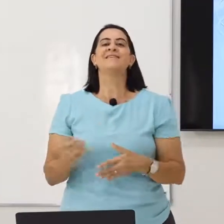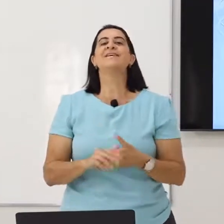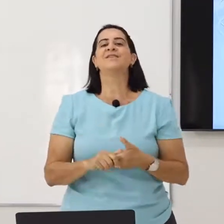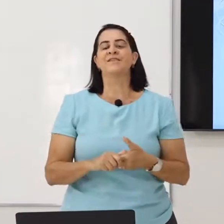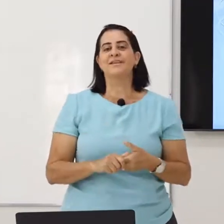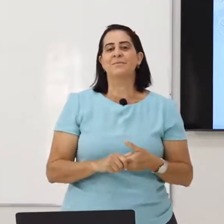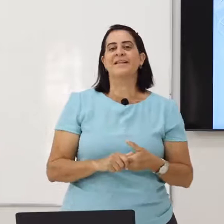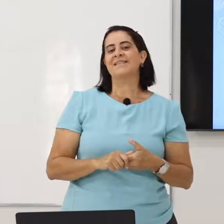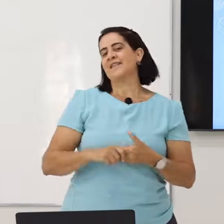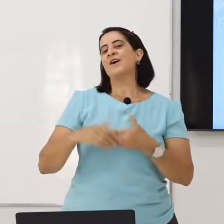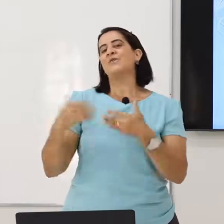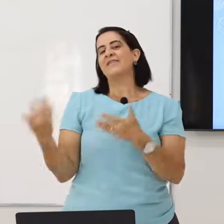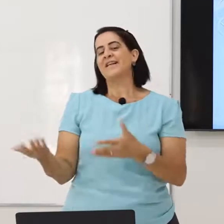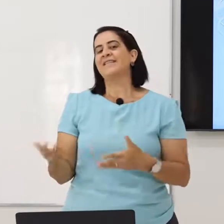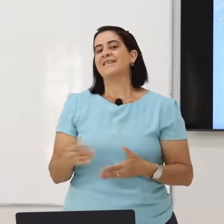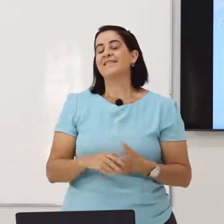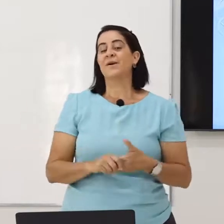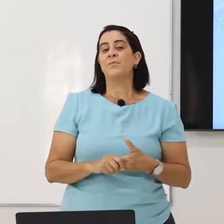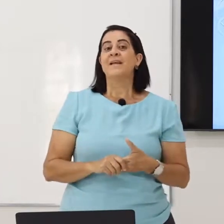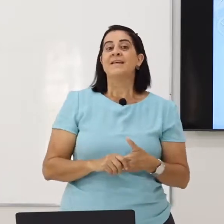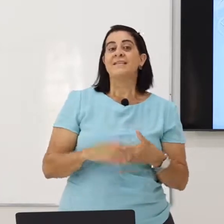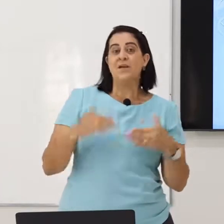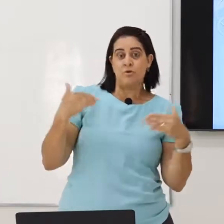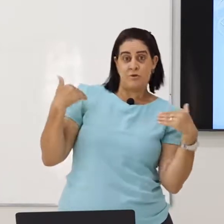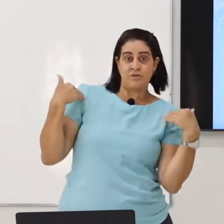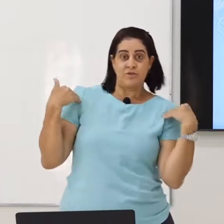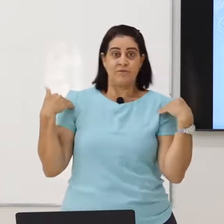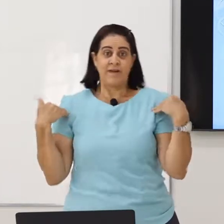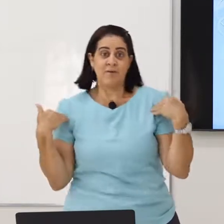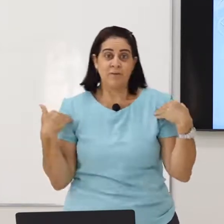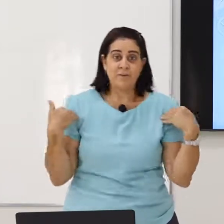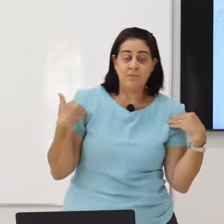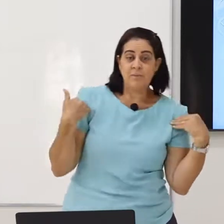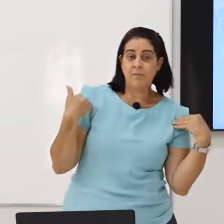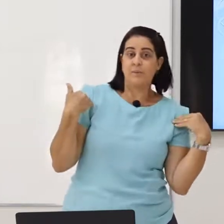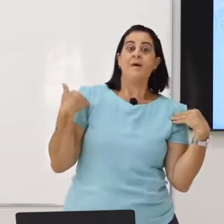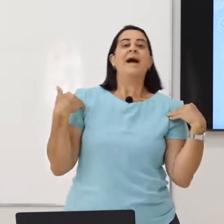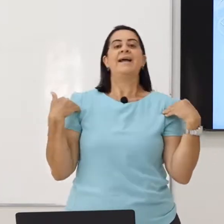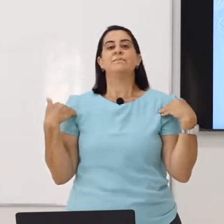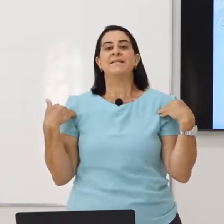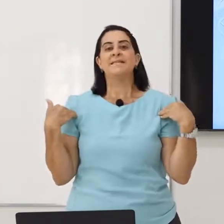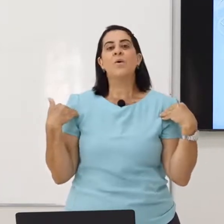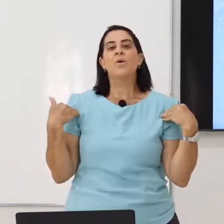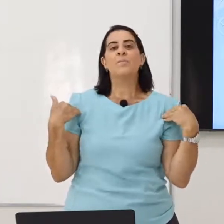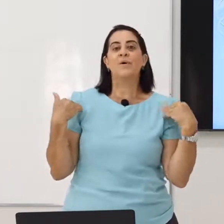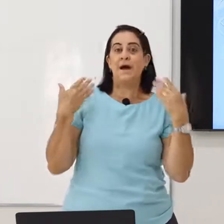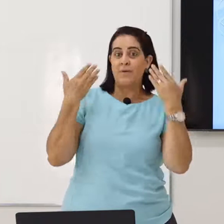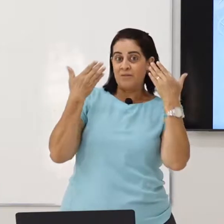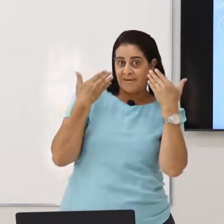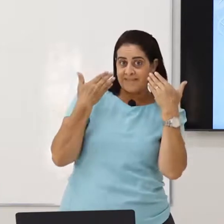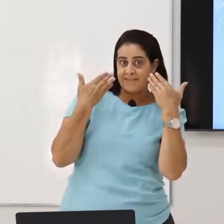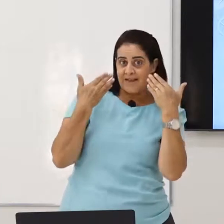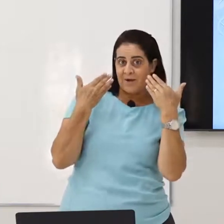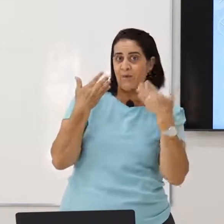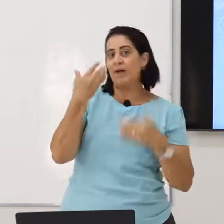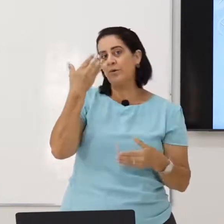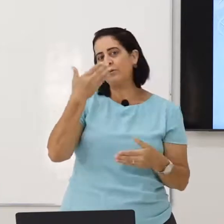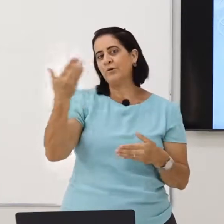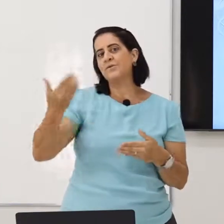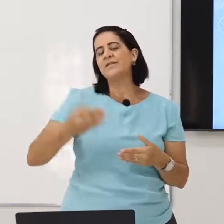realizando, de interpretação, de sinalização, se eu não tiver a expressão corporal e facial, eu não dou o